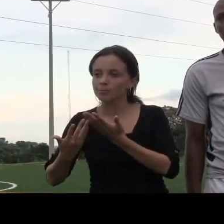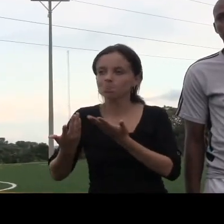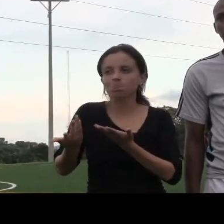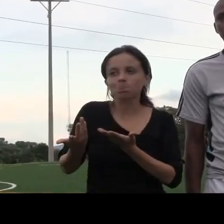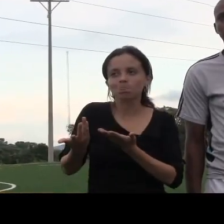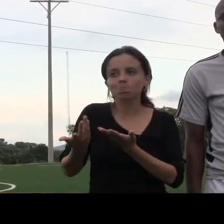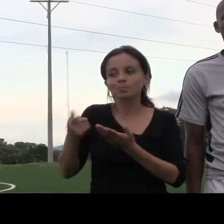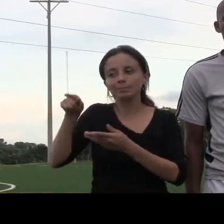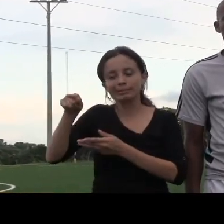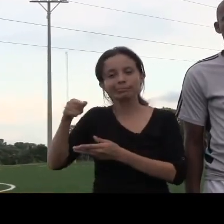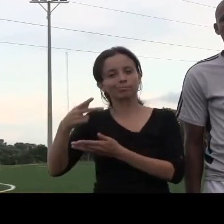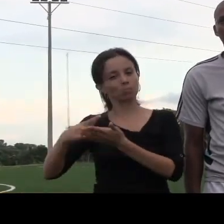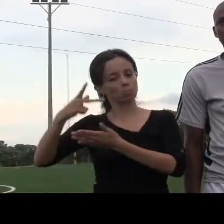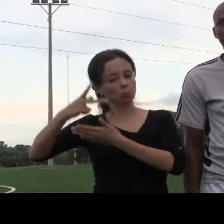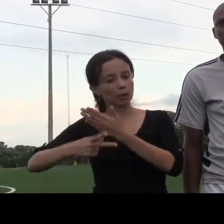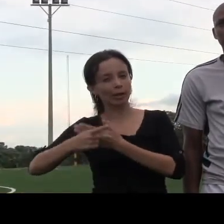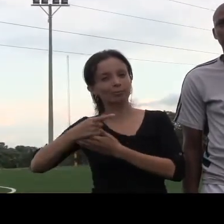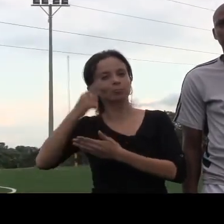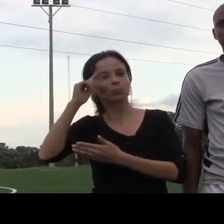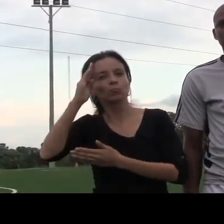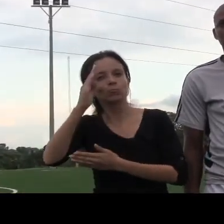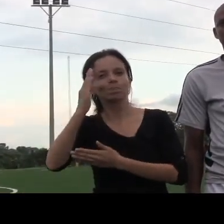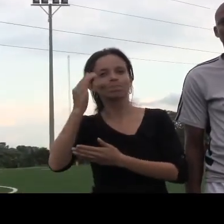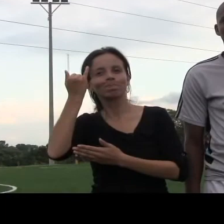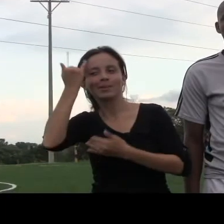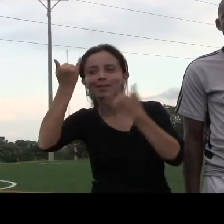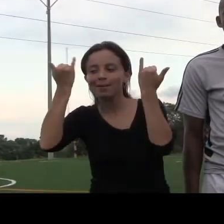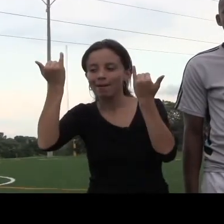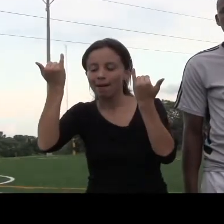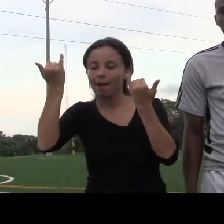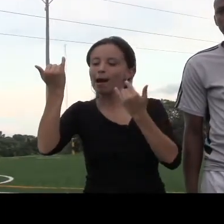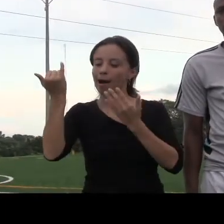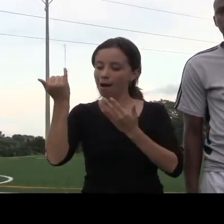un proyecto, unos planes, ¿sí? Un sueño.